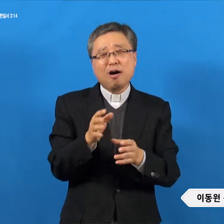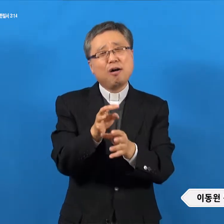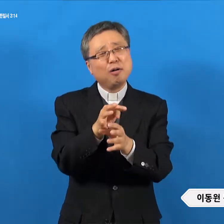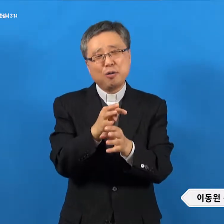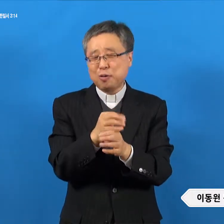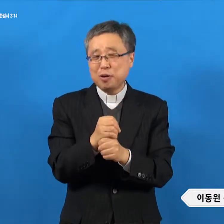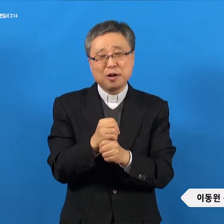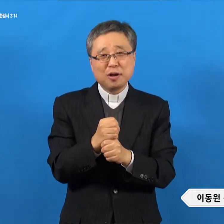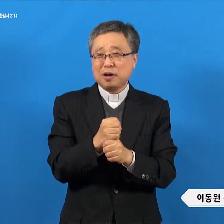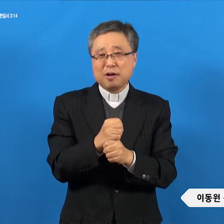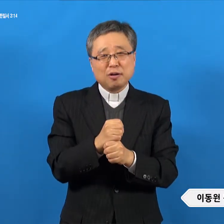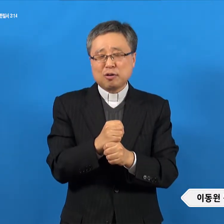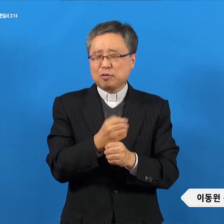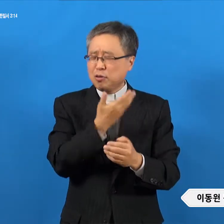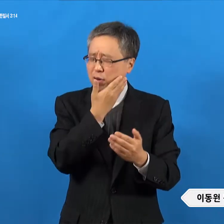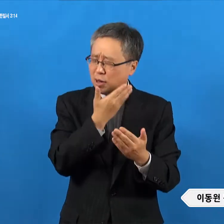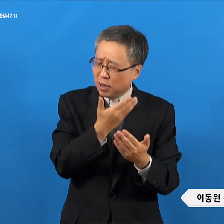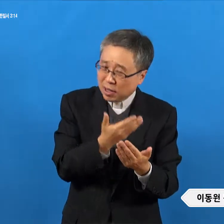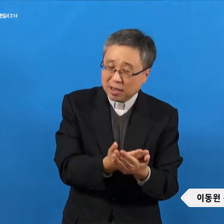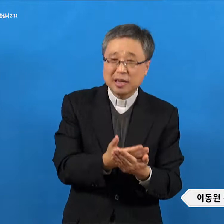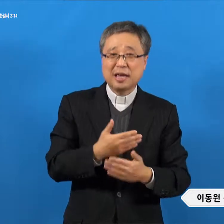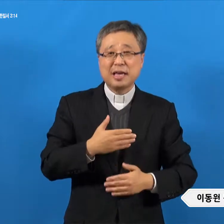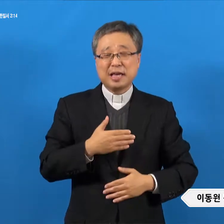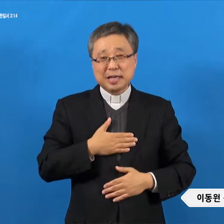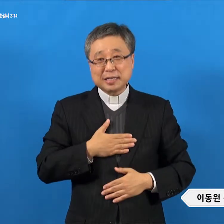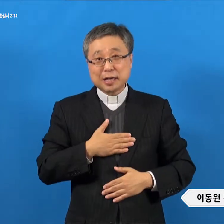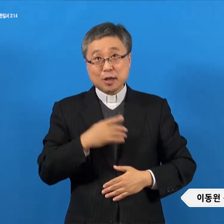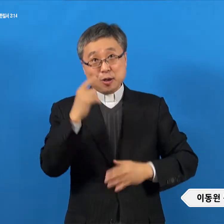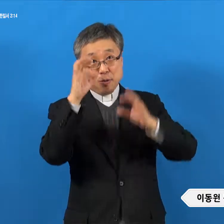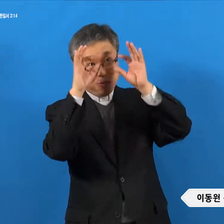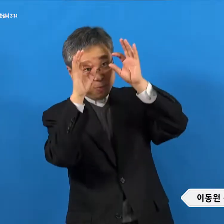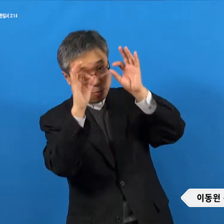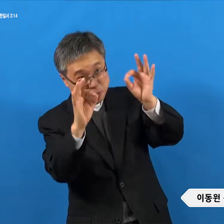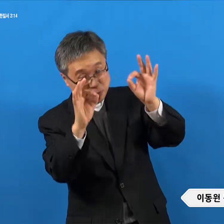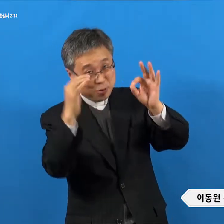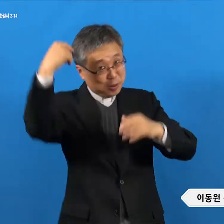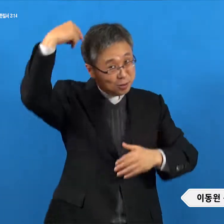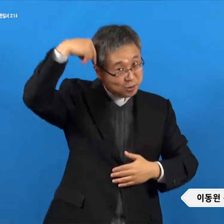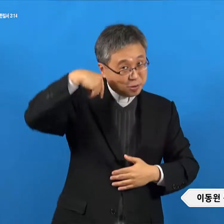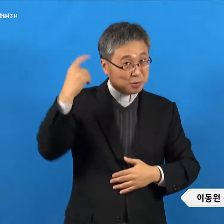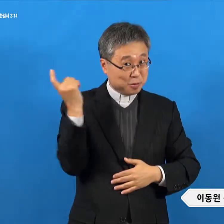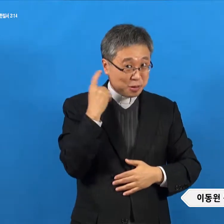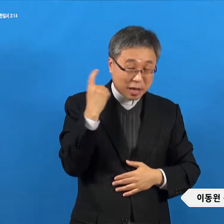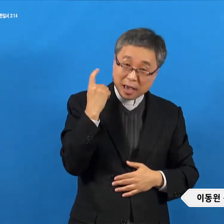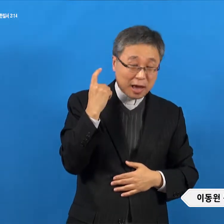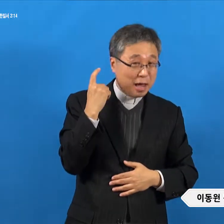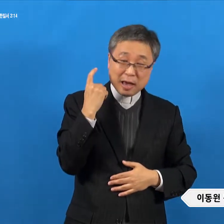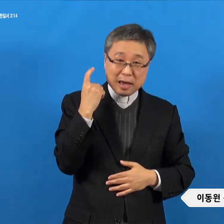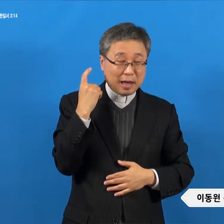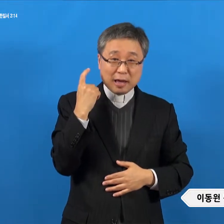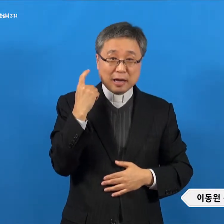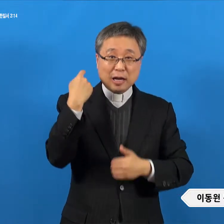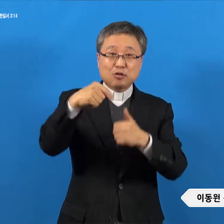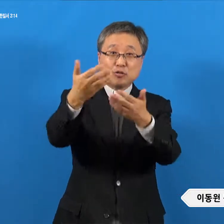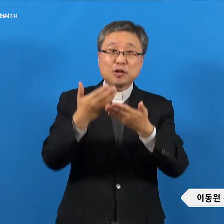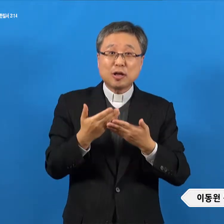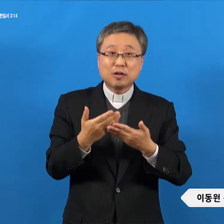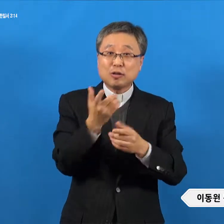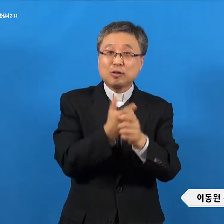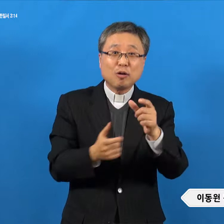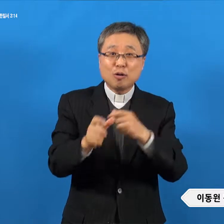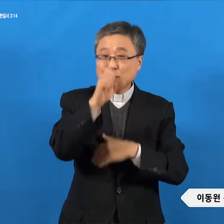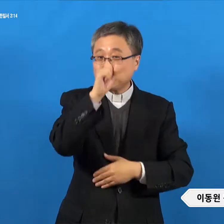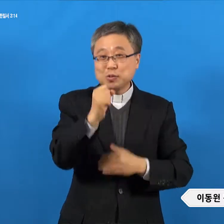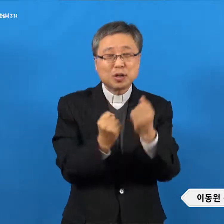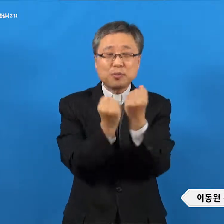얼마나 인상적으로 시청각적으로 가르쳐 주었는지 오랜 세월이 지나도 나는 그보다 더 좋은 설명이 없다고 생각해요. 성경을